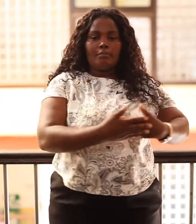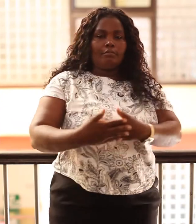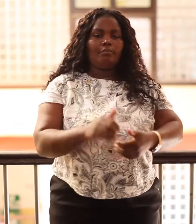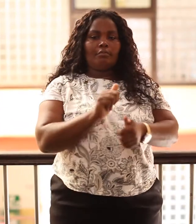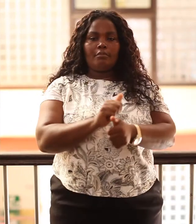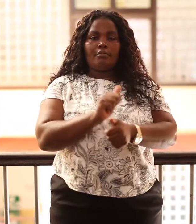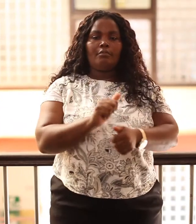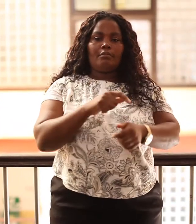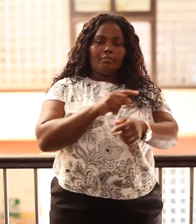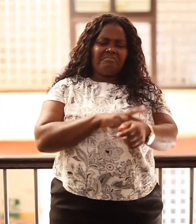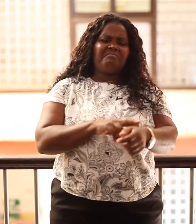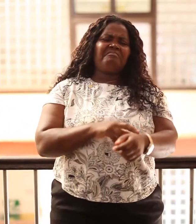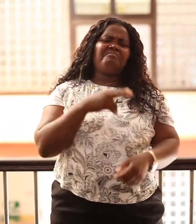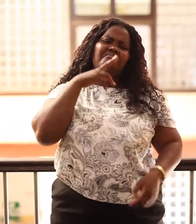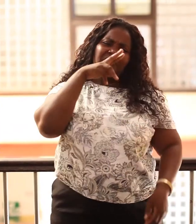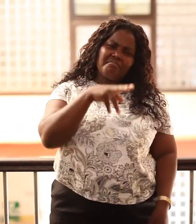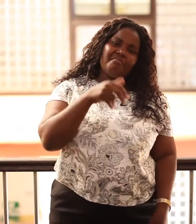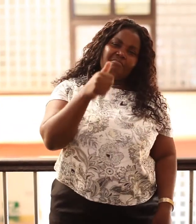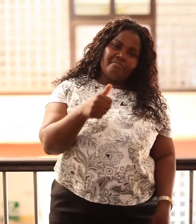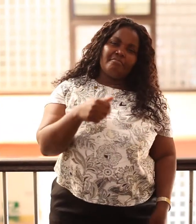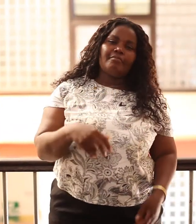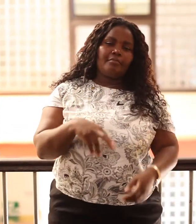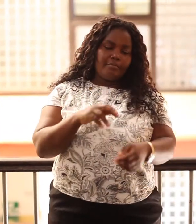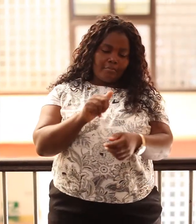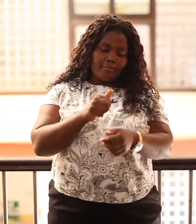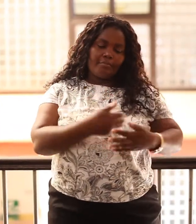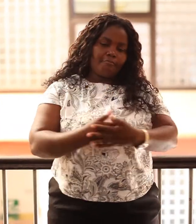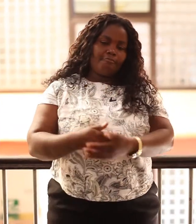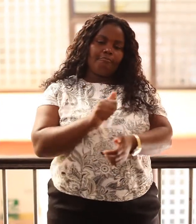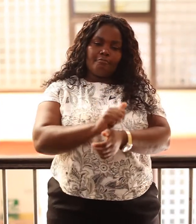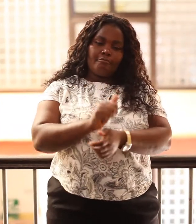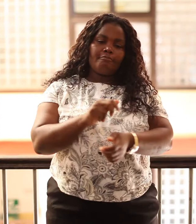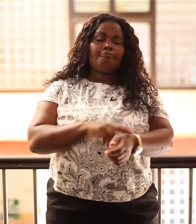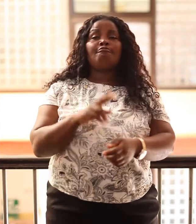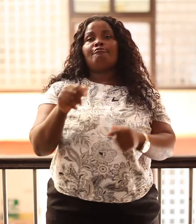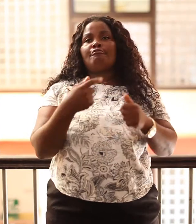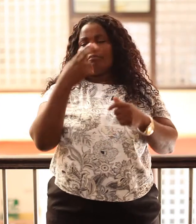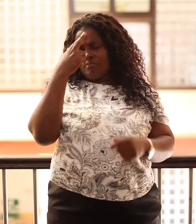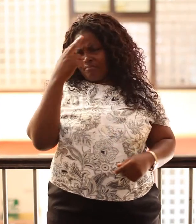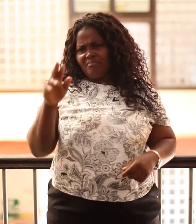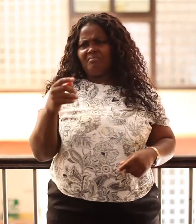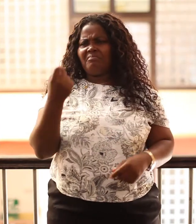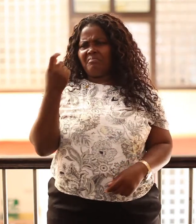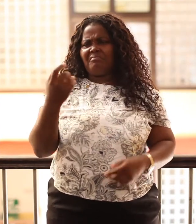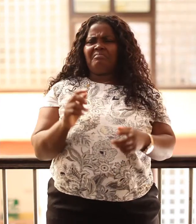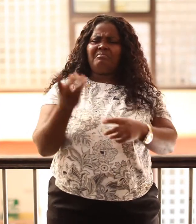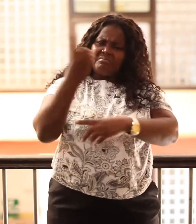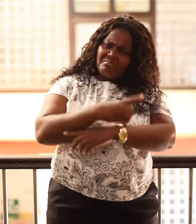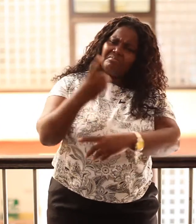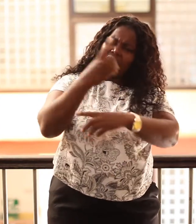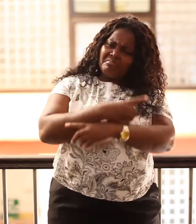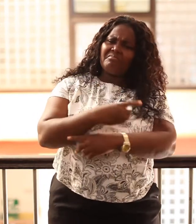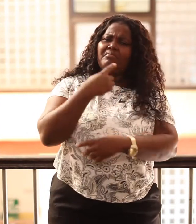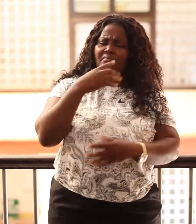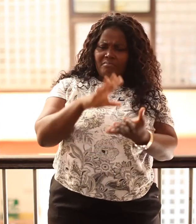Antirracista. Suena bien, ¿verdad? Bebé Antirracista no nació con el conocimiento. Cada día